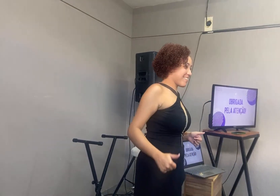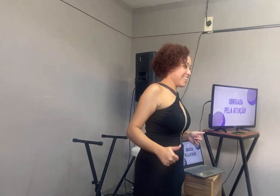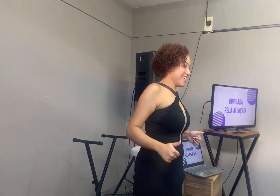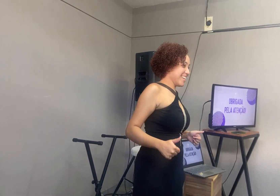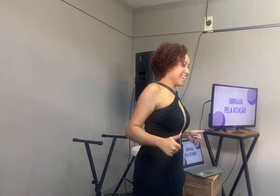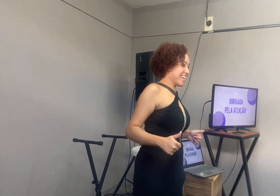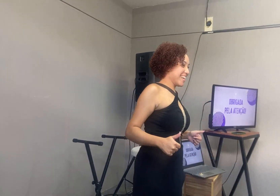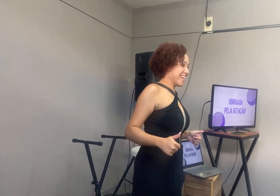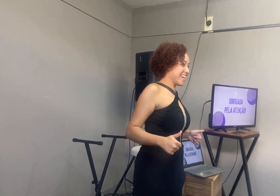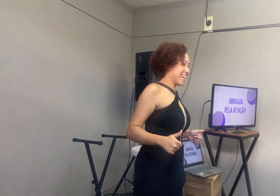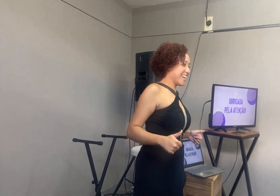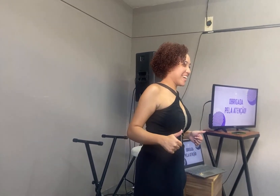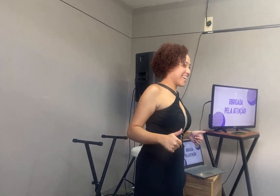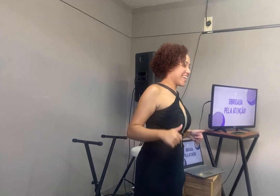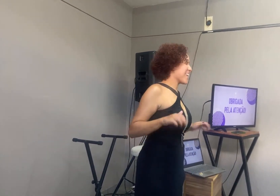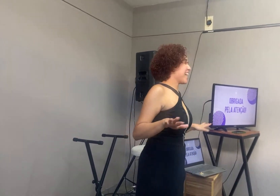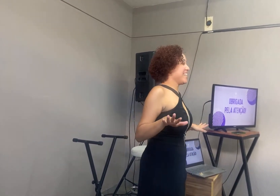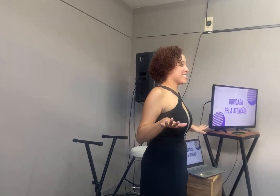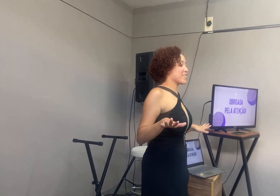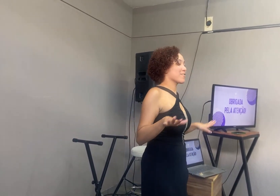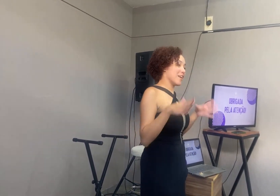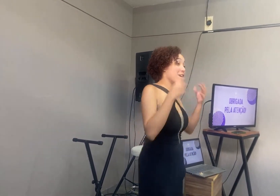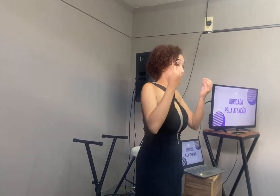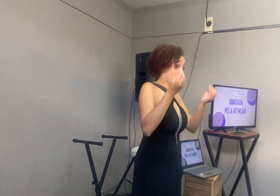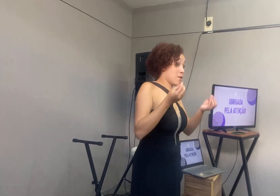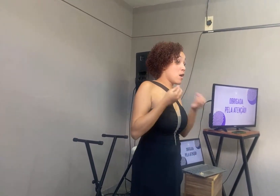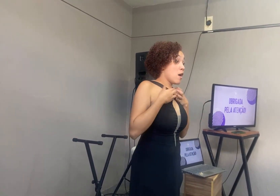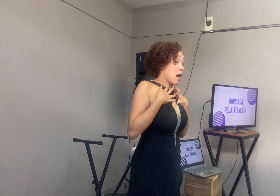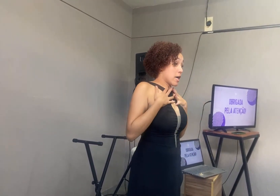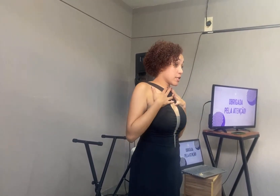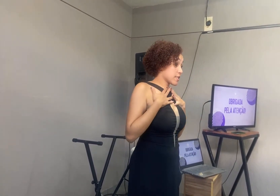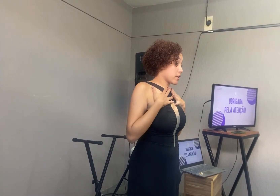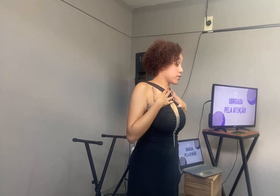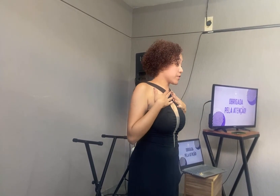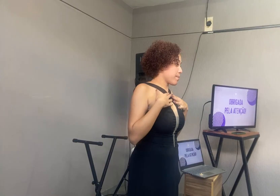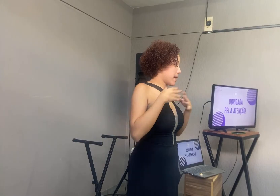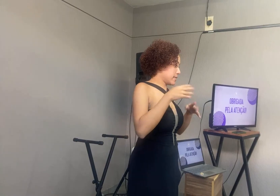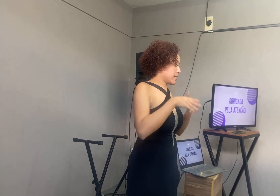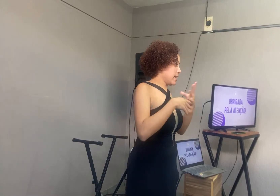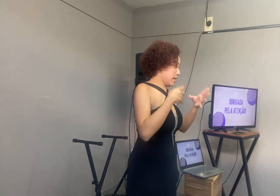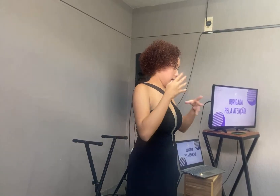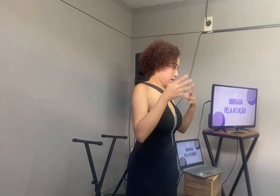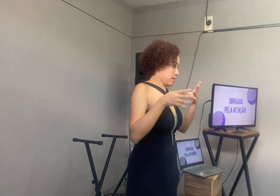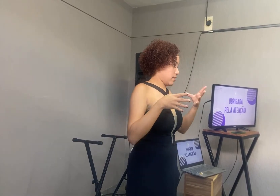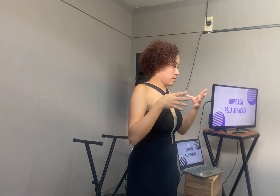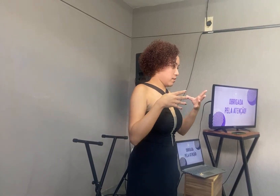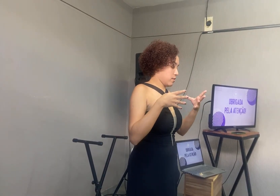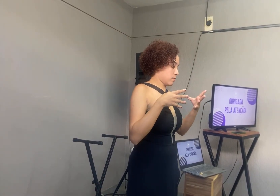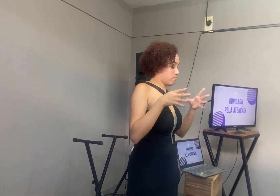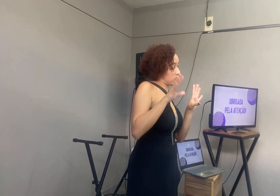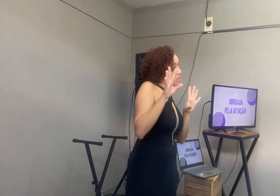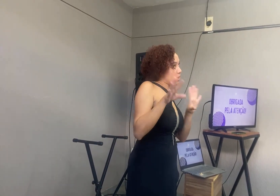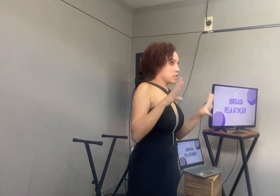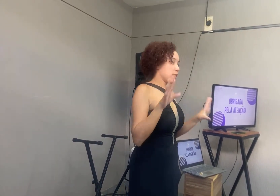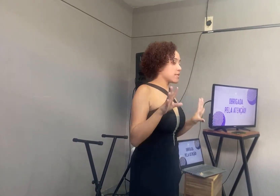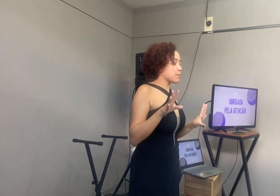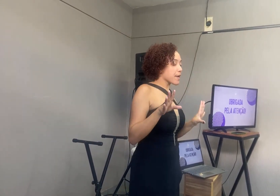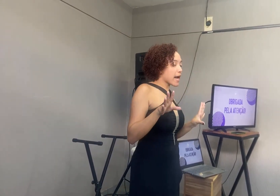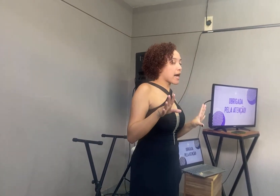Tranquilo? É isso. Nós vamos ser mais até. Se vocês pegar